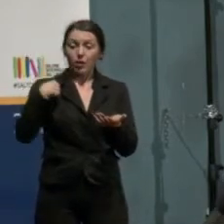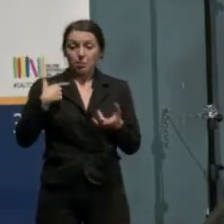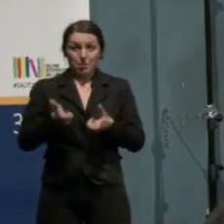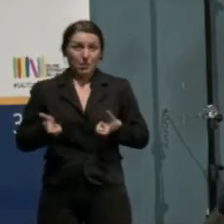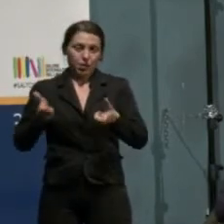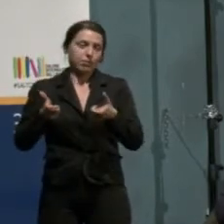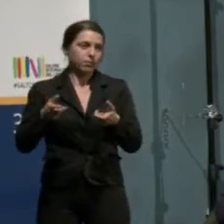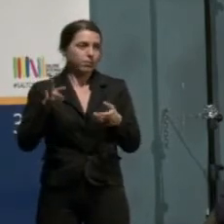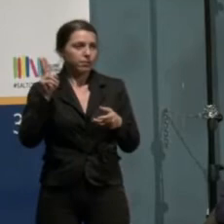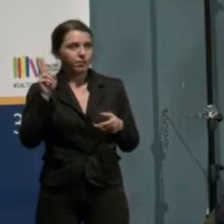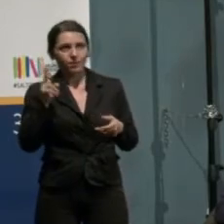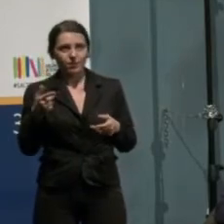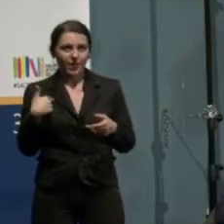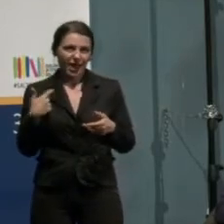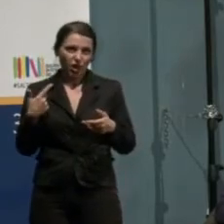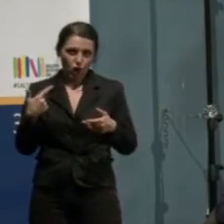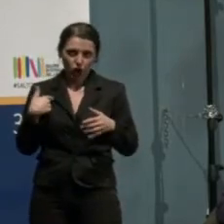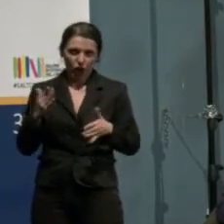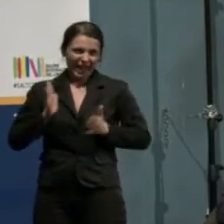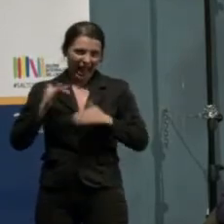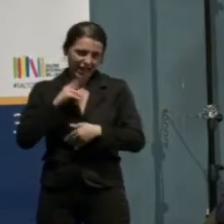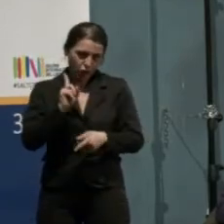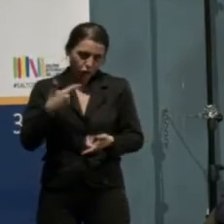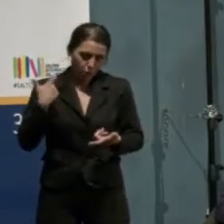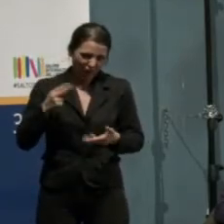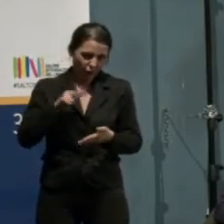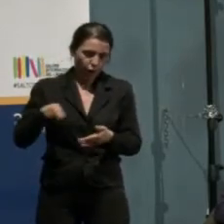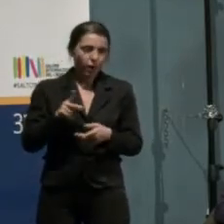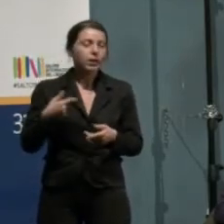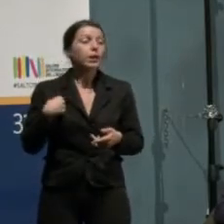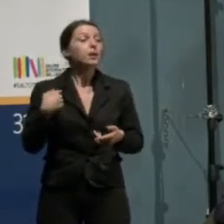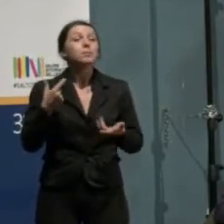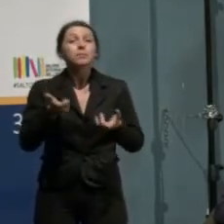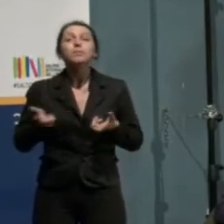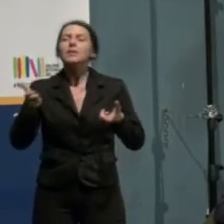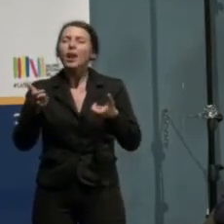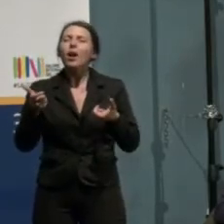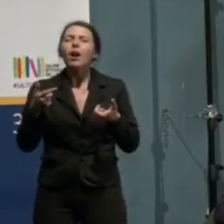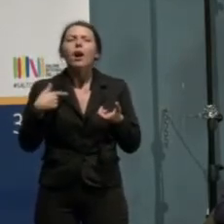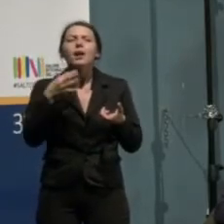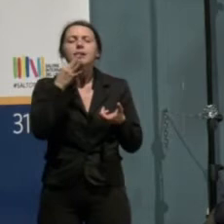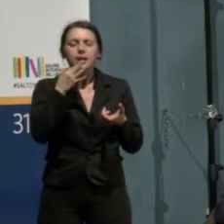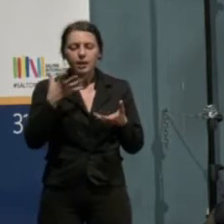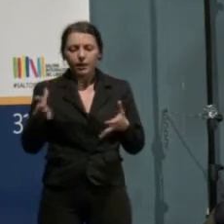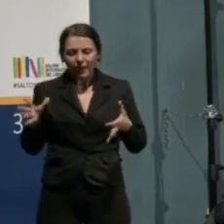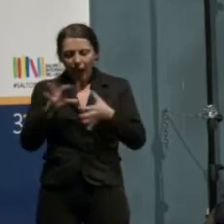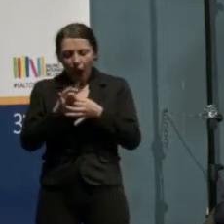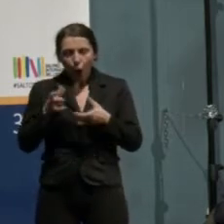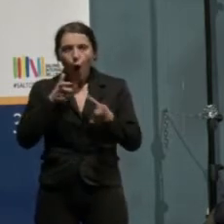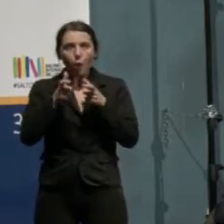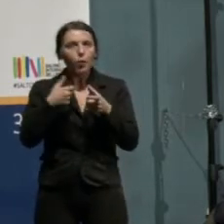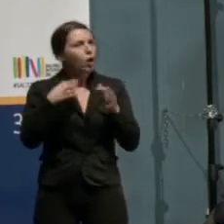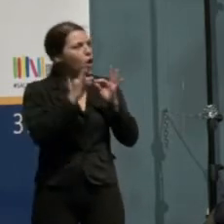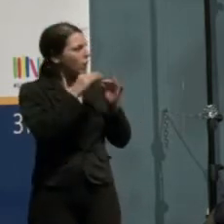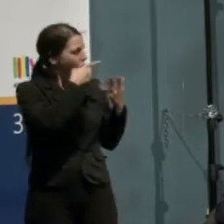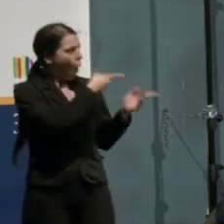dovendo neanche candidarmi non perdo neanche voti diciamo talvolta tende identificare con se stessa la comunicazione io nego questo concetto sono d'accordo